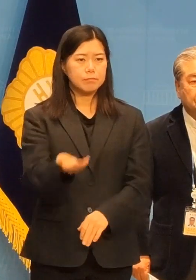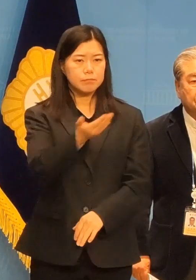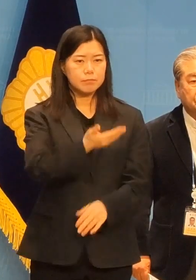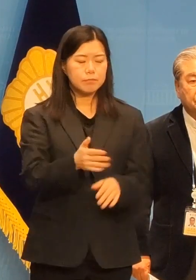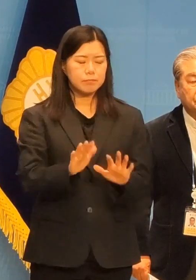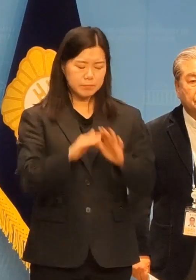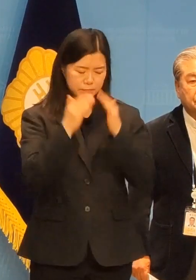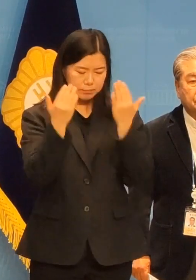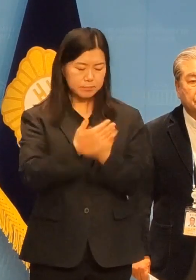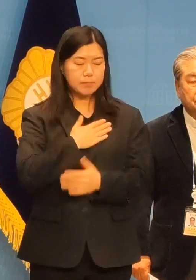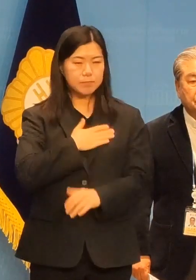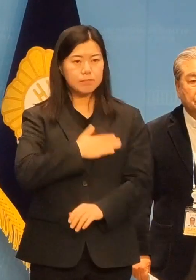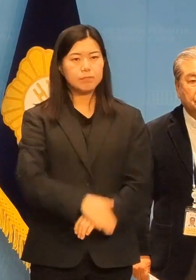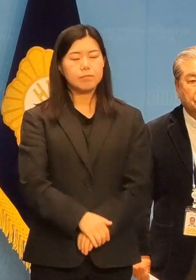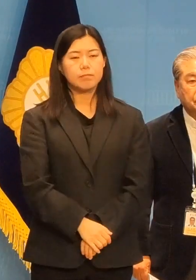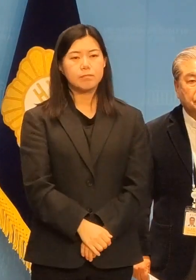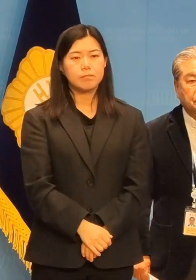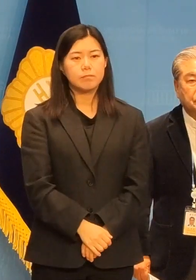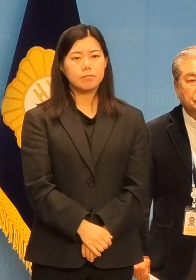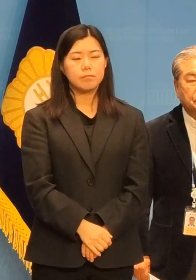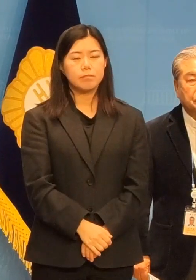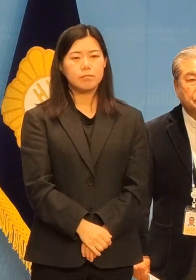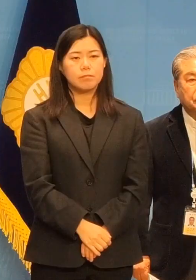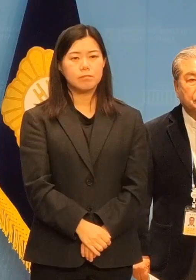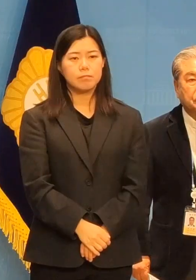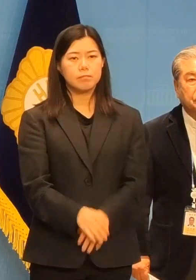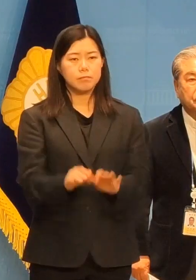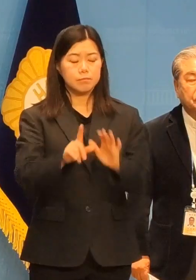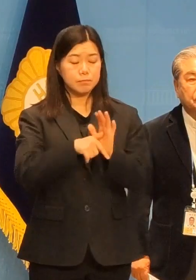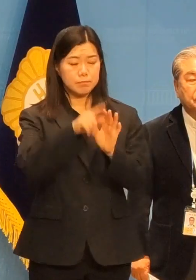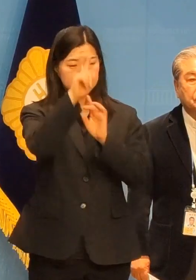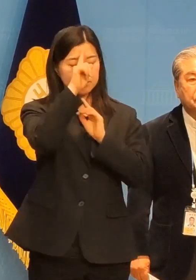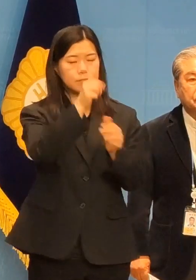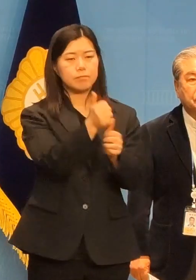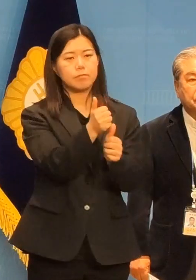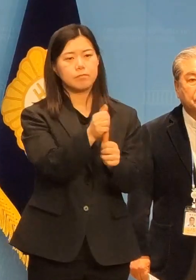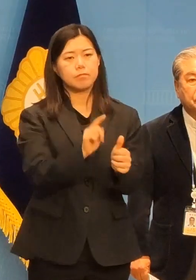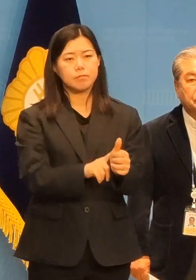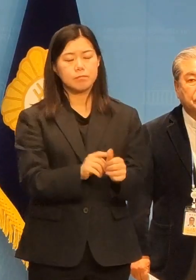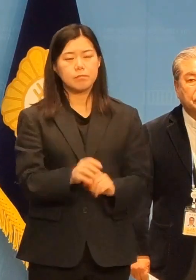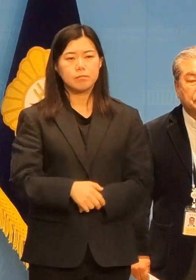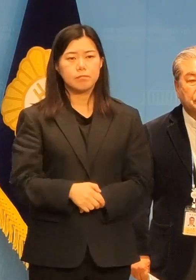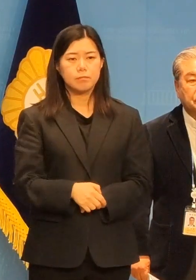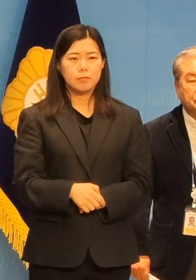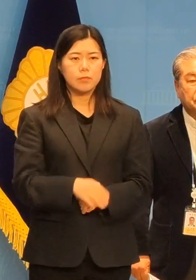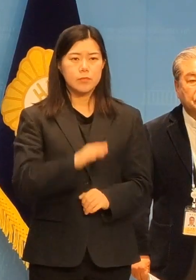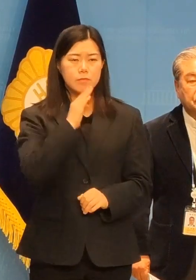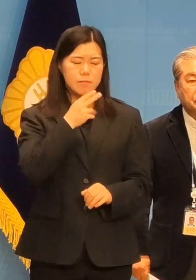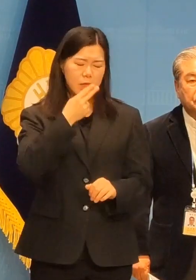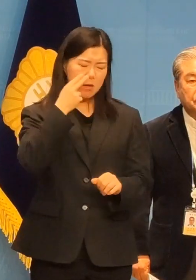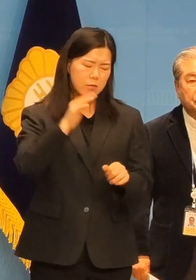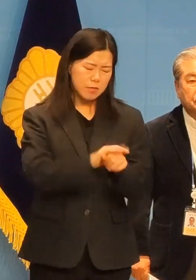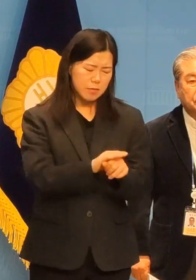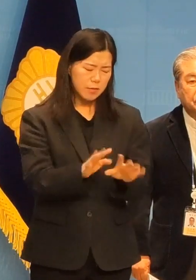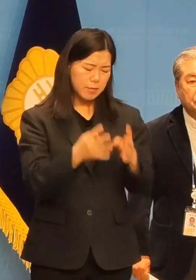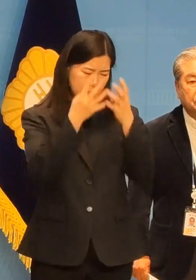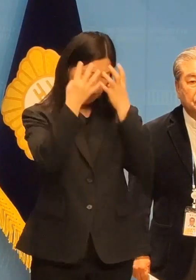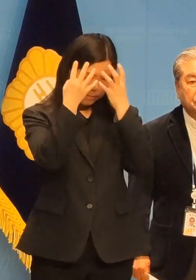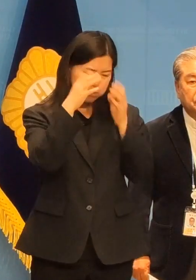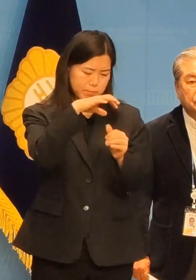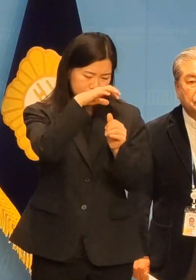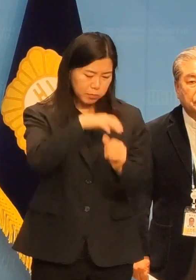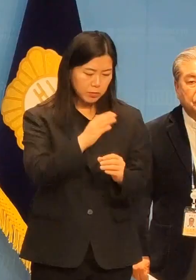지금 모두 알고 있습니다. 이런 상황에서 이화영 부지사가 억울한 옥살이를